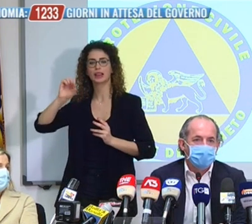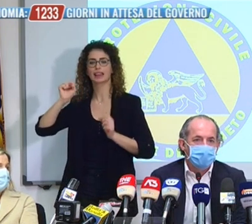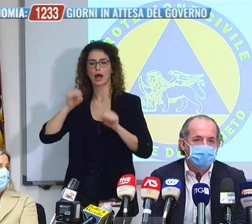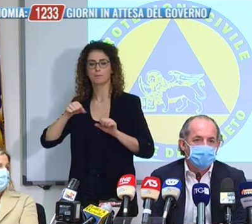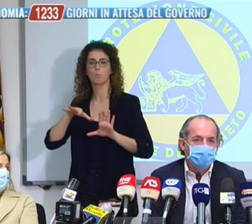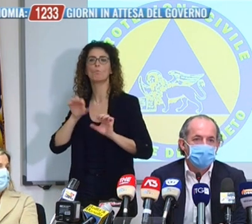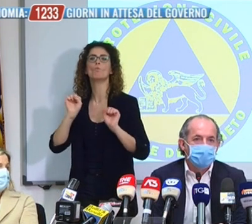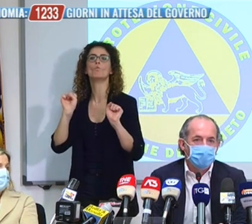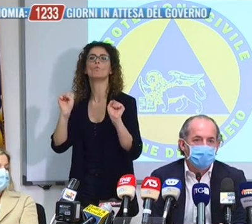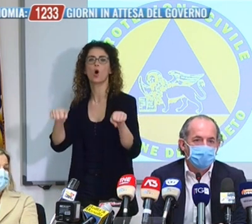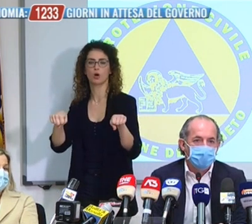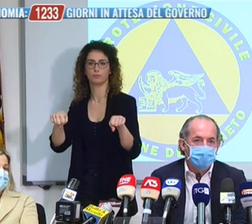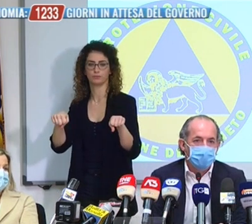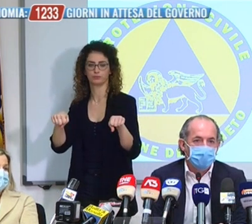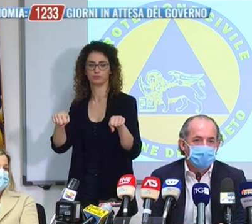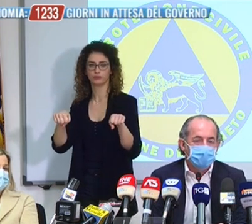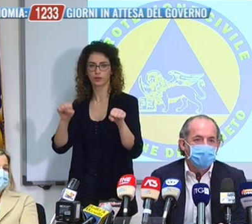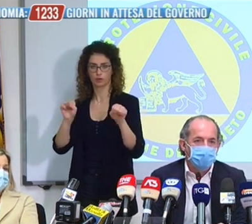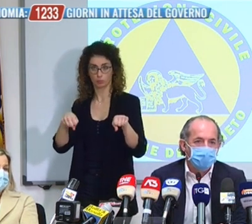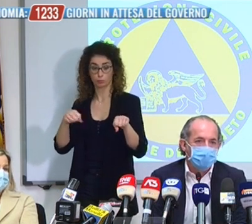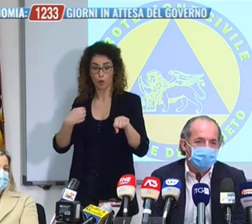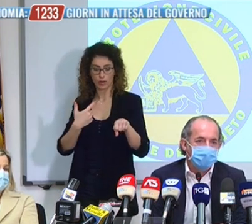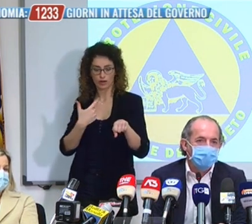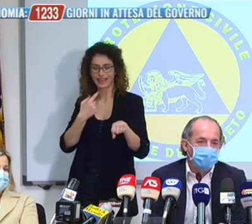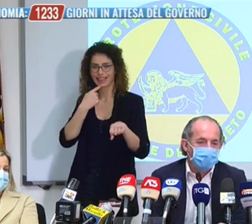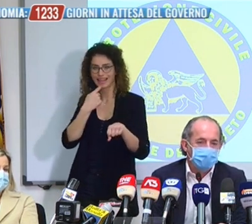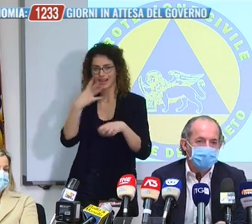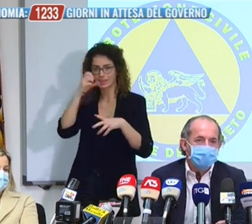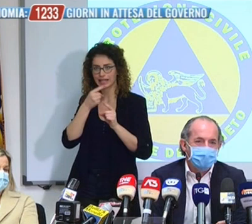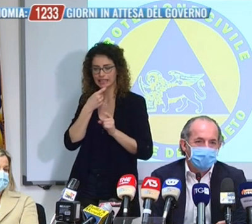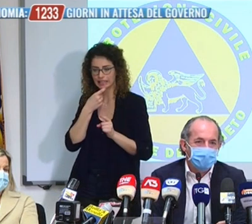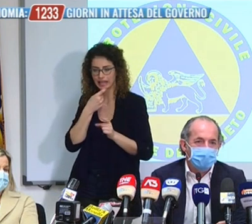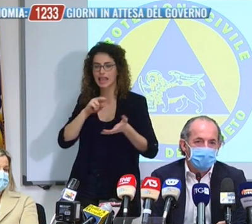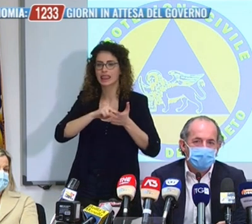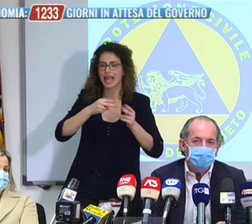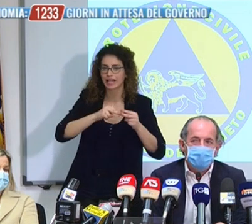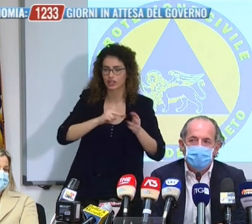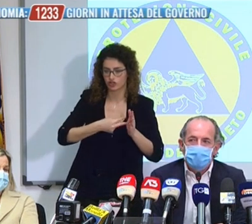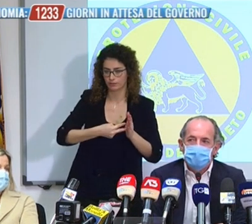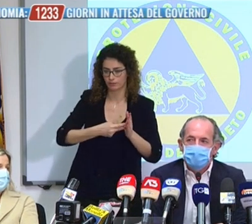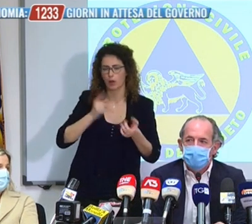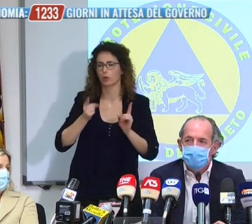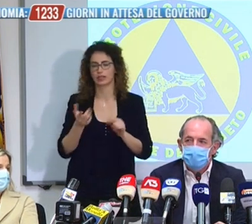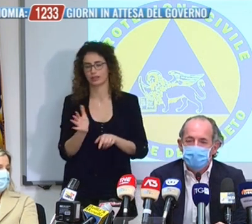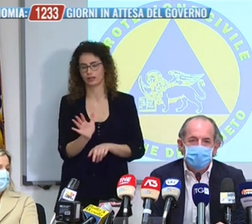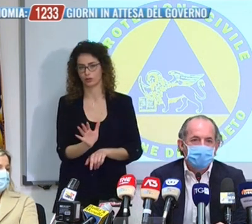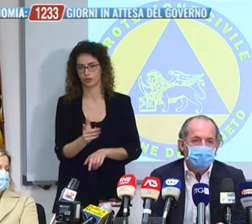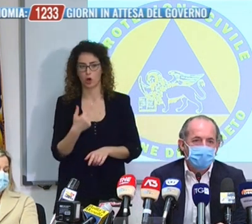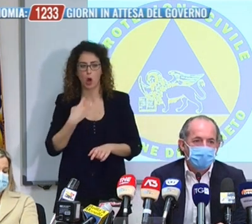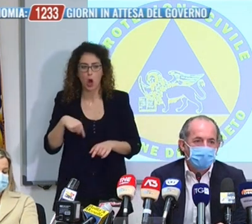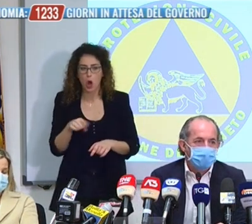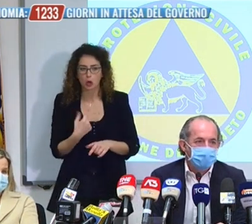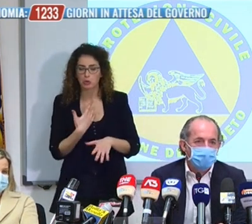spetta ai tecnici, non spetta alla politica. C'è una facoltà scientifica, sanitaria, quindi noi non ci permettiamo mai